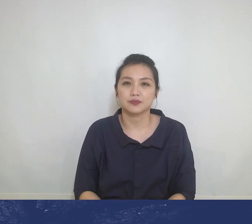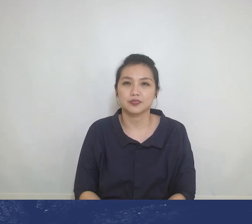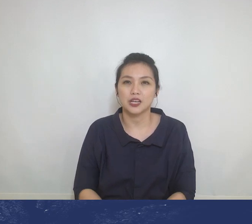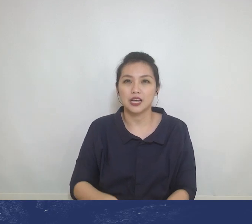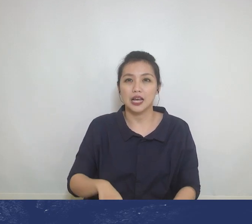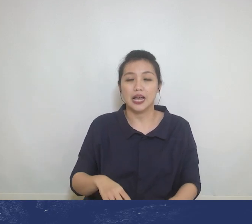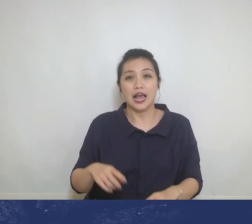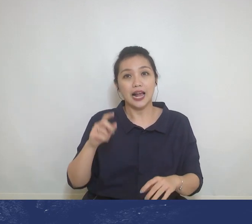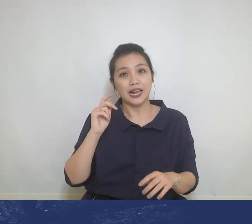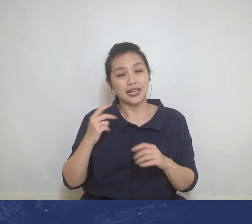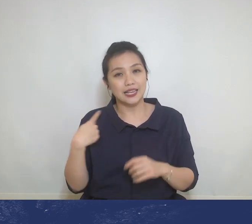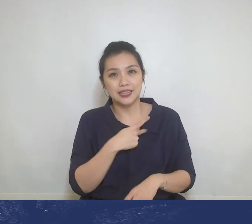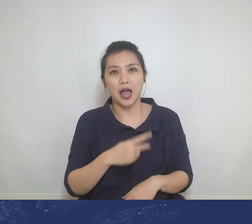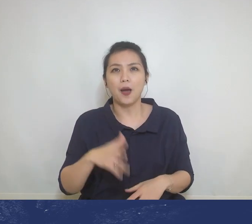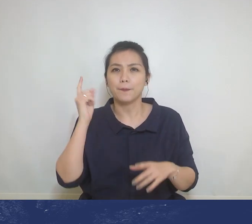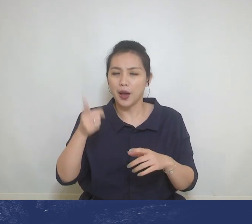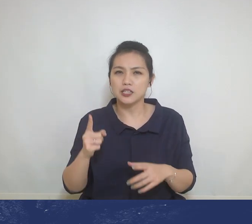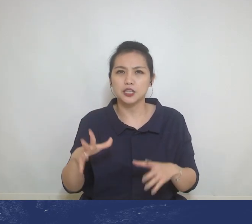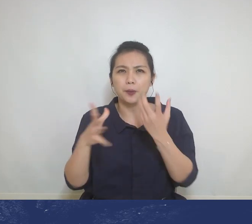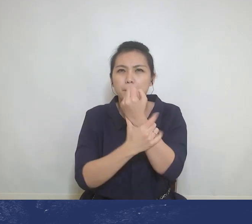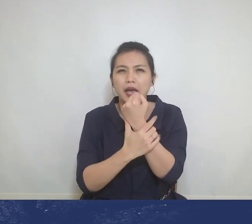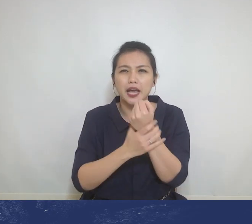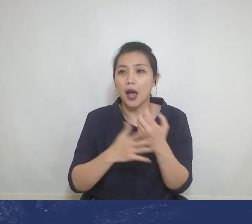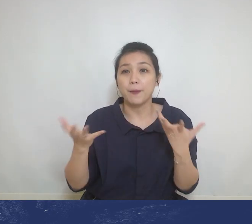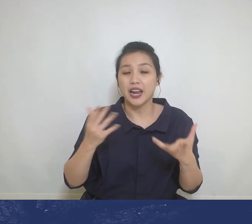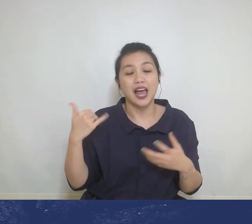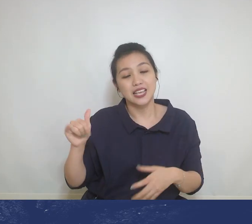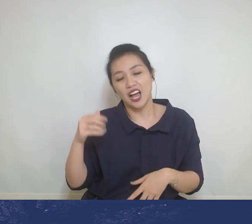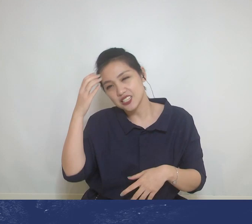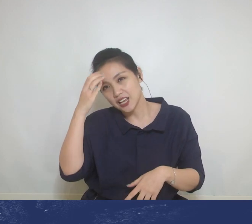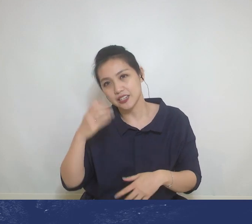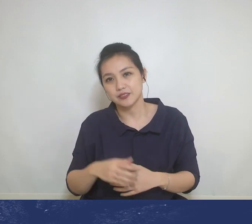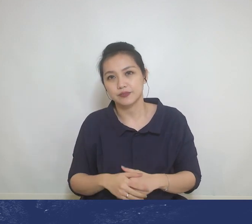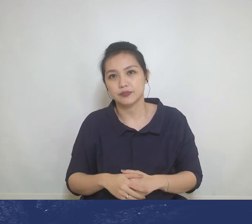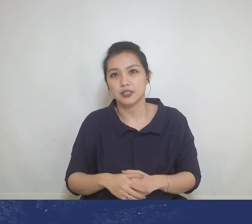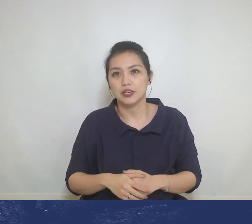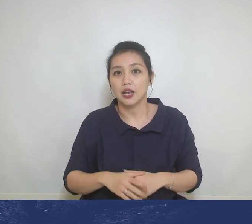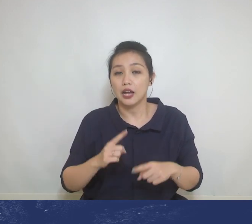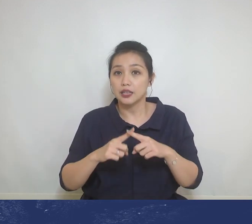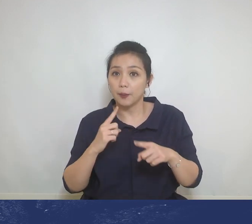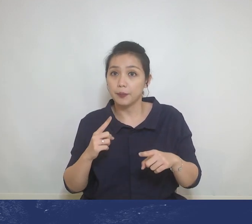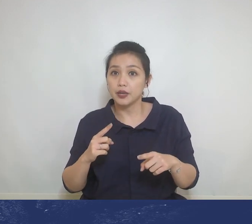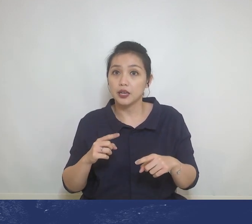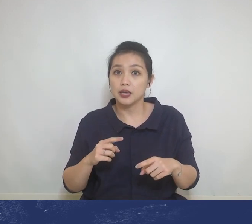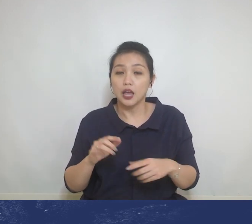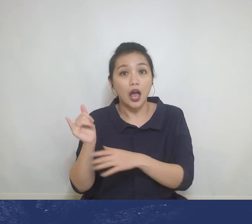akan jatuh dan kita akan pegangi ankle kita. Tapi di sini, Yakub tidak dikatakan dia megangi